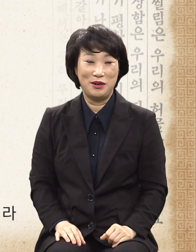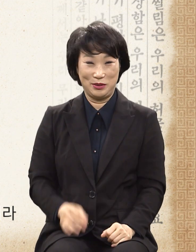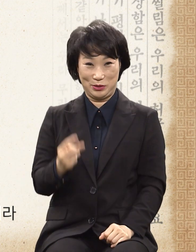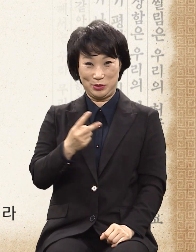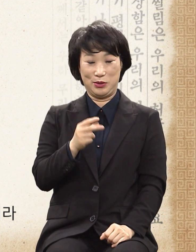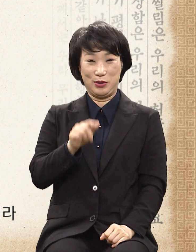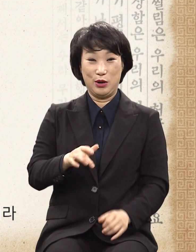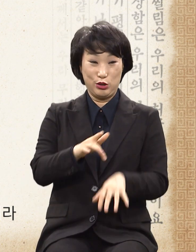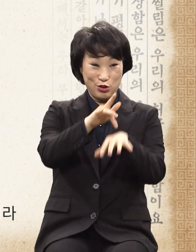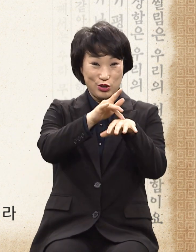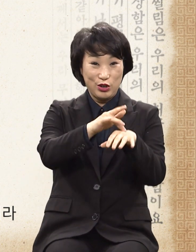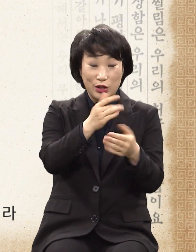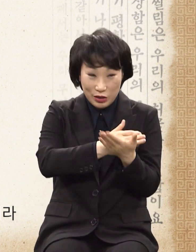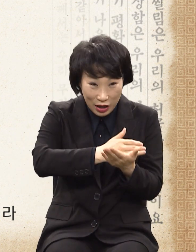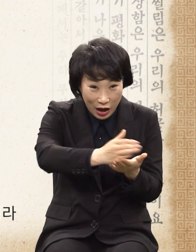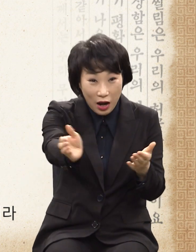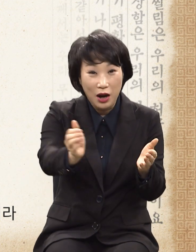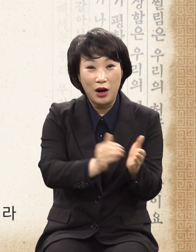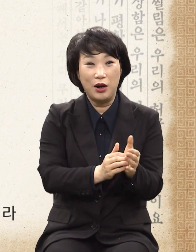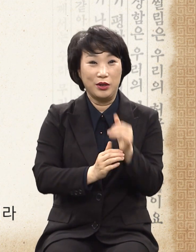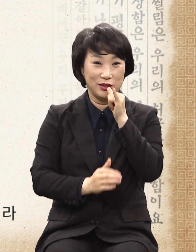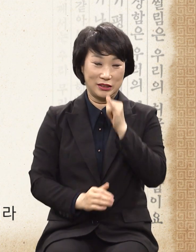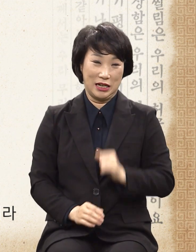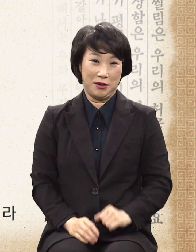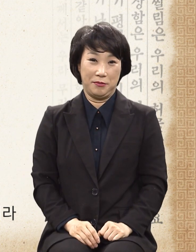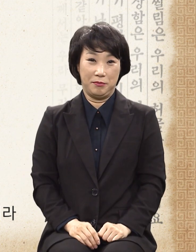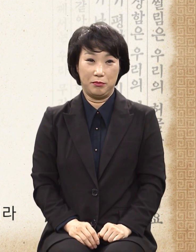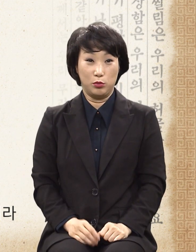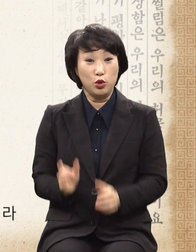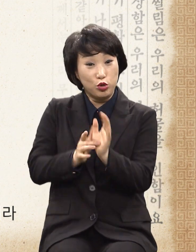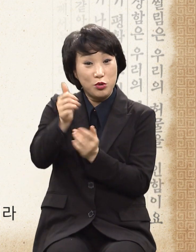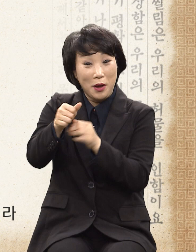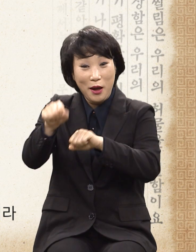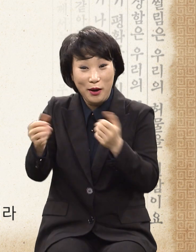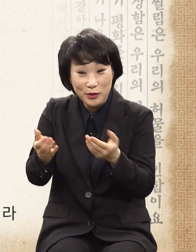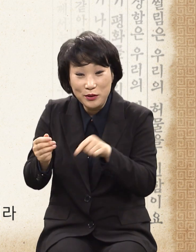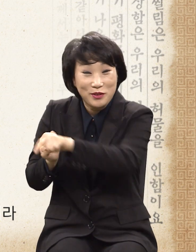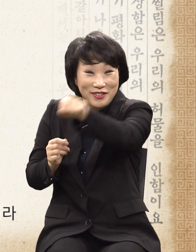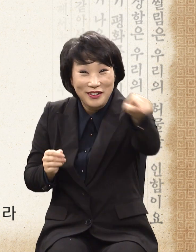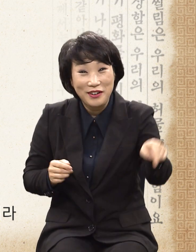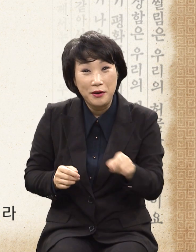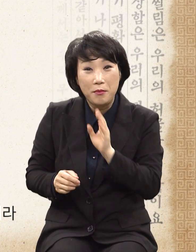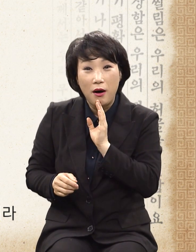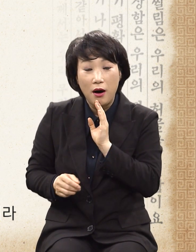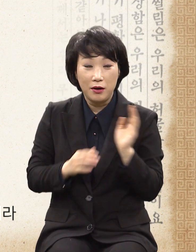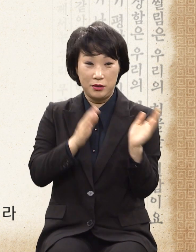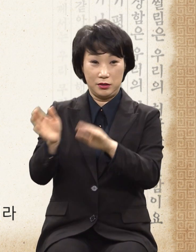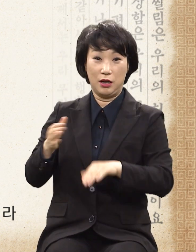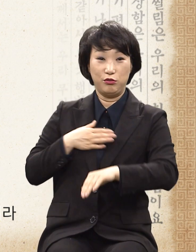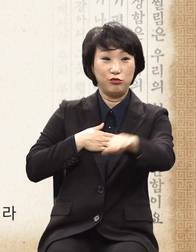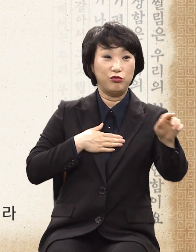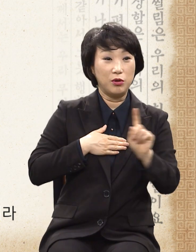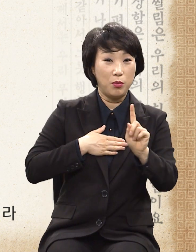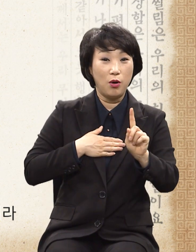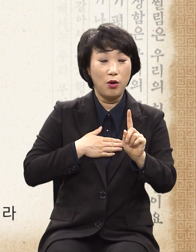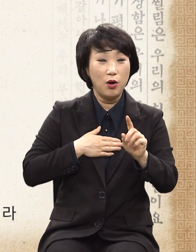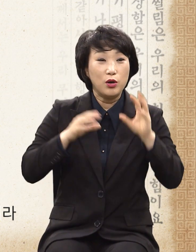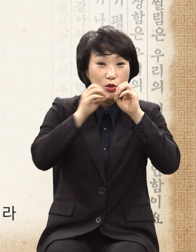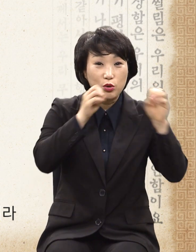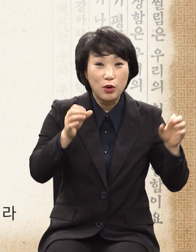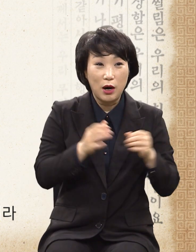또 귀신들을 쫓아내시더라. 예수님이 하신 일이요. 근데 여러분들은